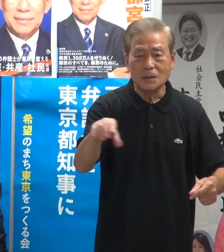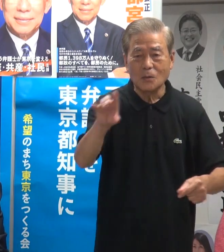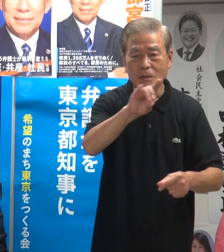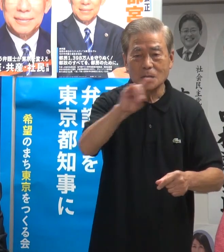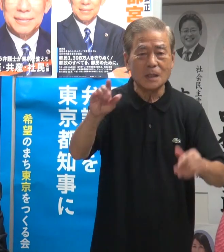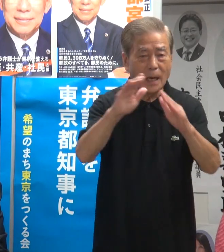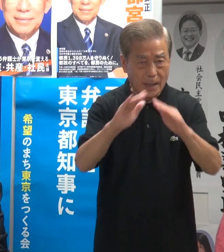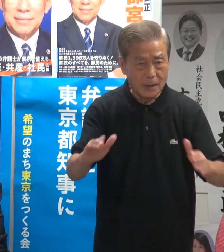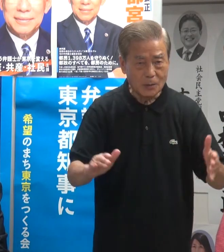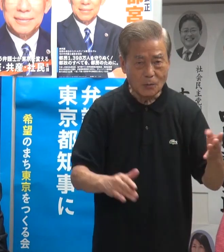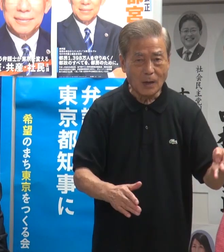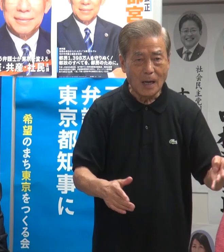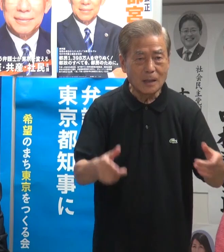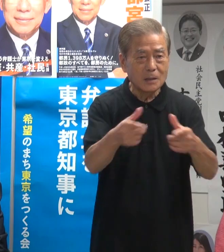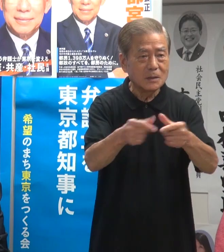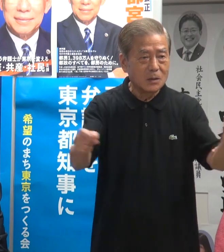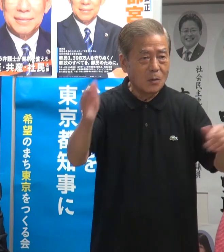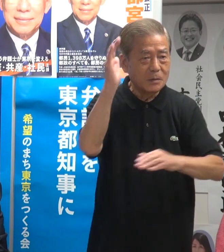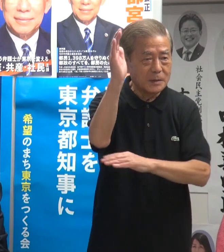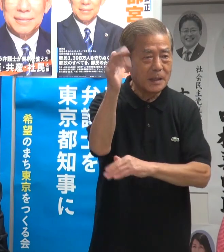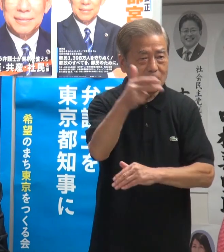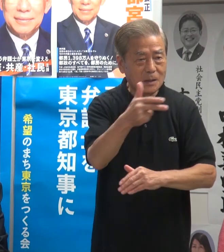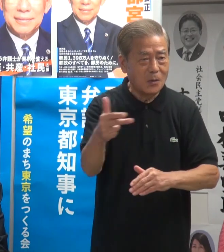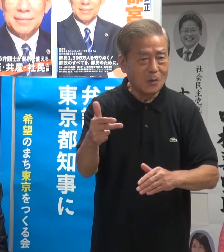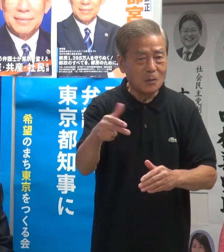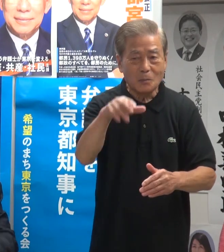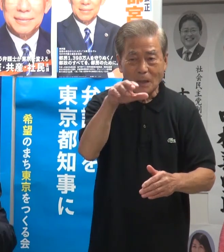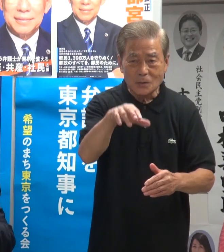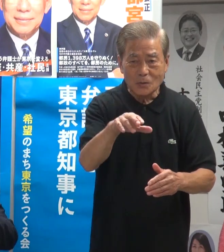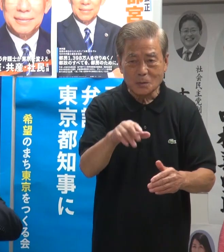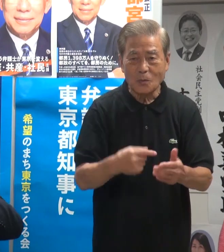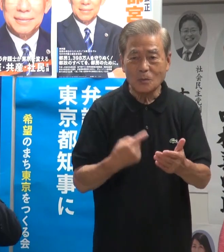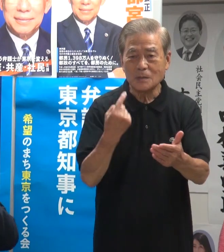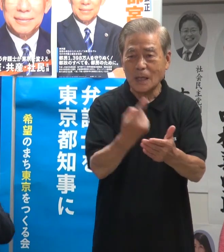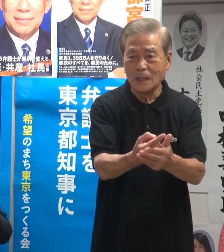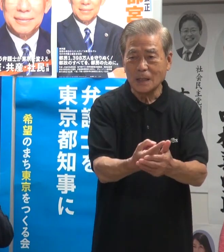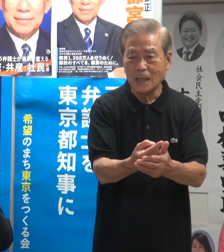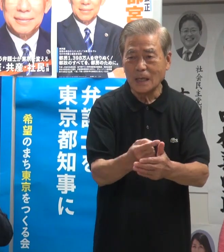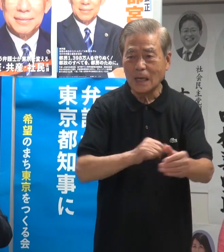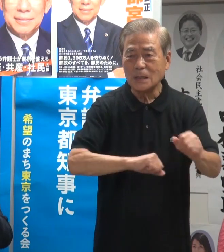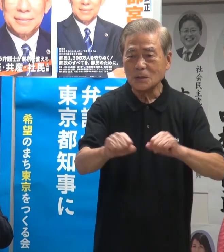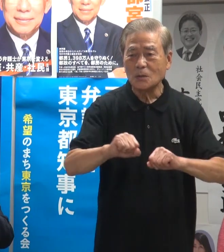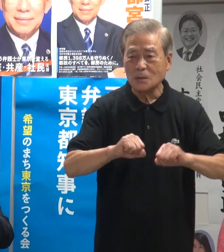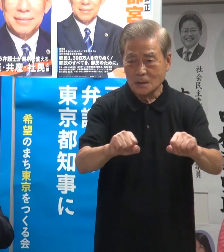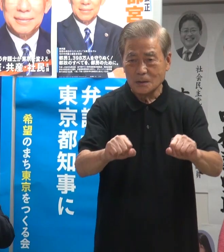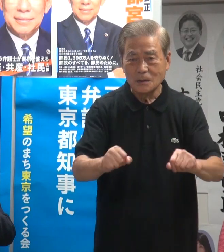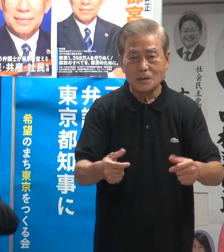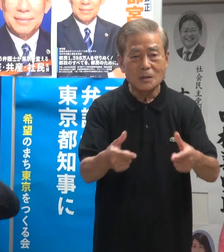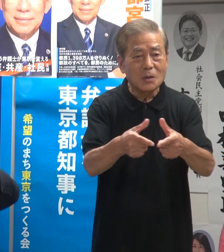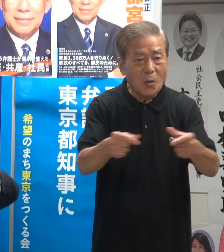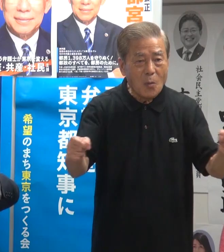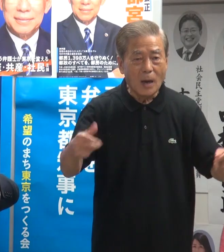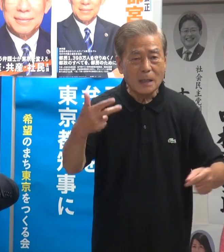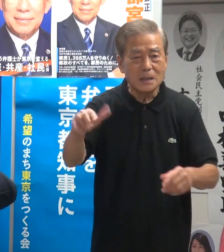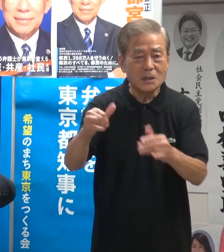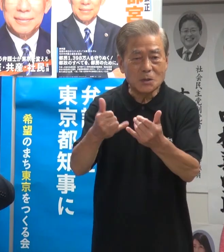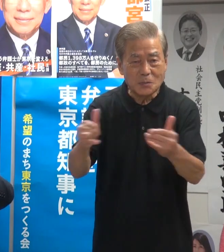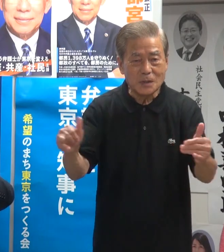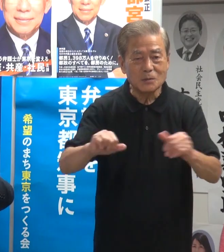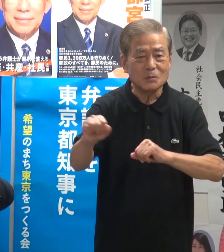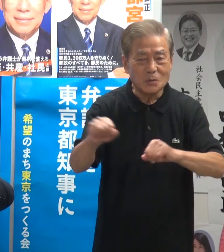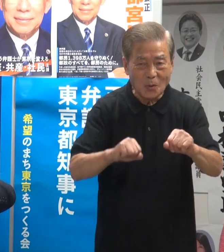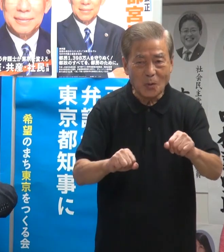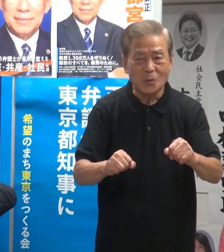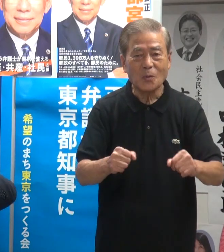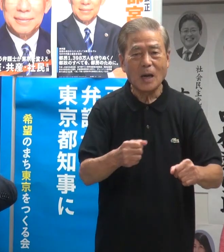国政でも進出すべきだと思いますね。日本っていうのは市民運動は市民運動、その議員さんは